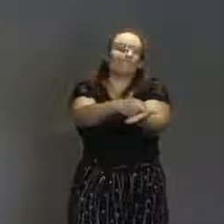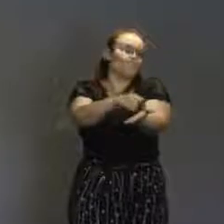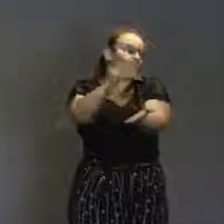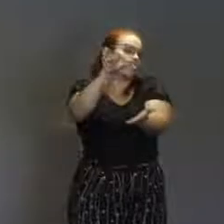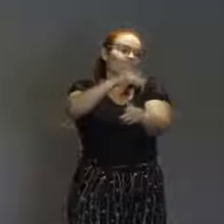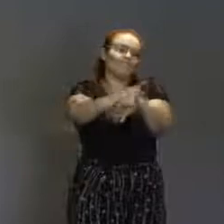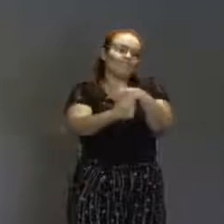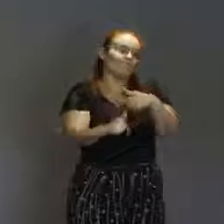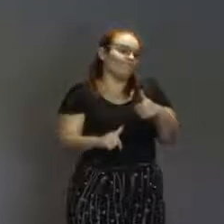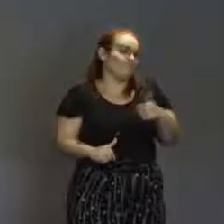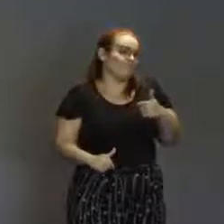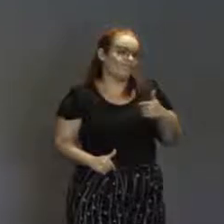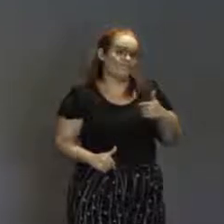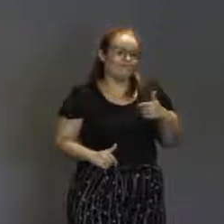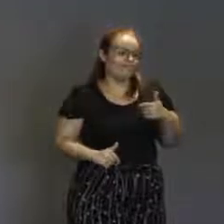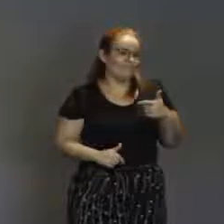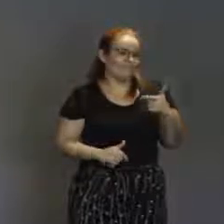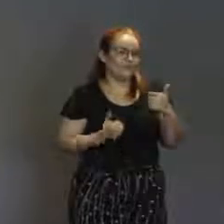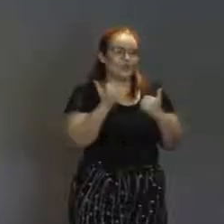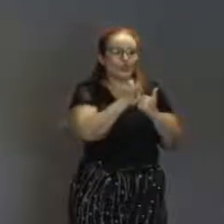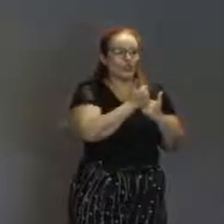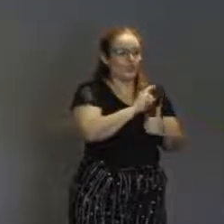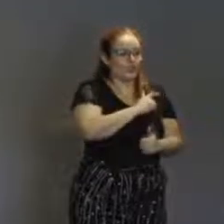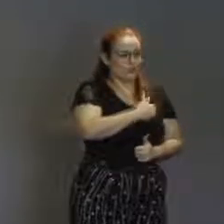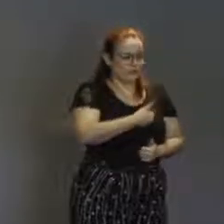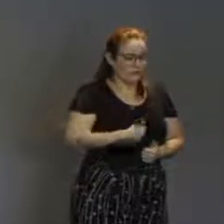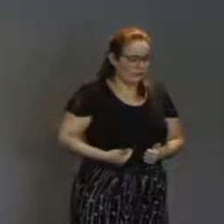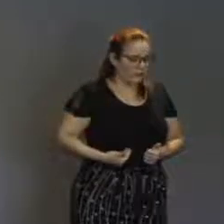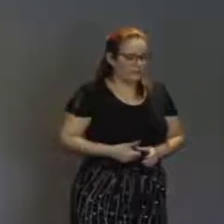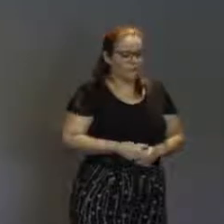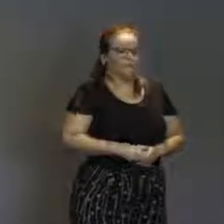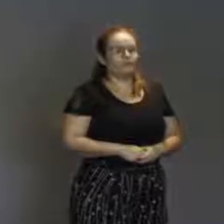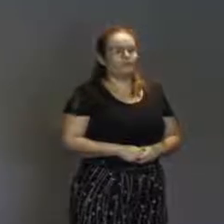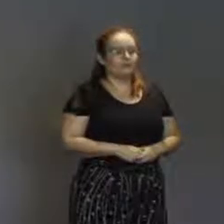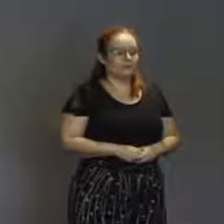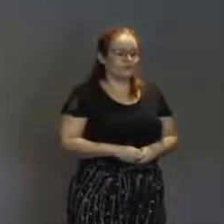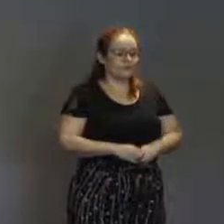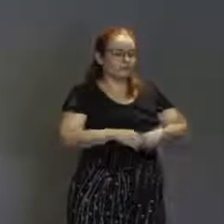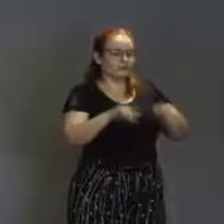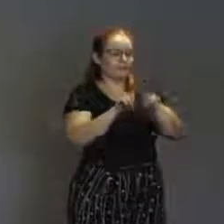substitui o governo. Tampouco o governo acha que